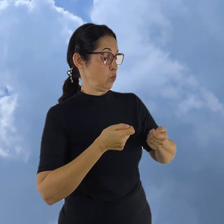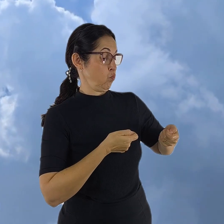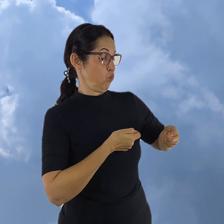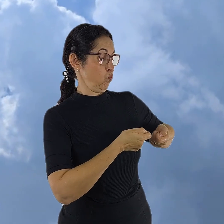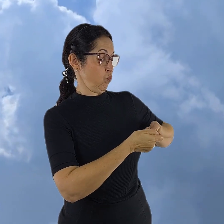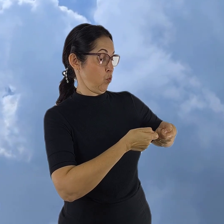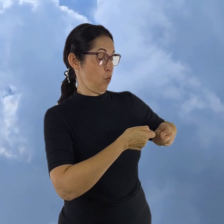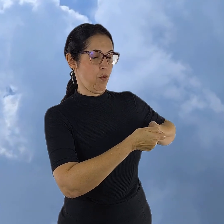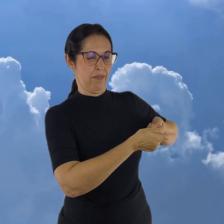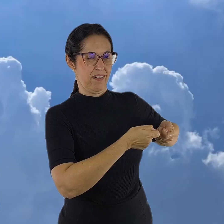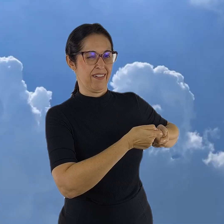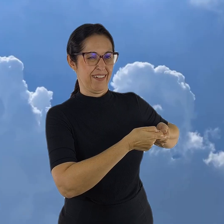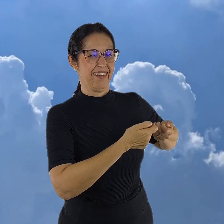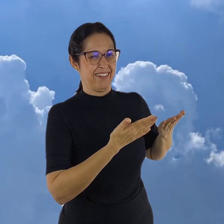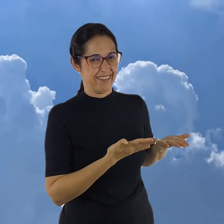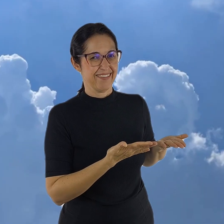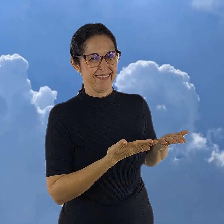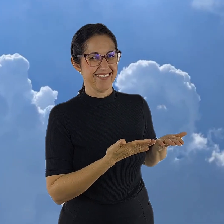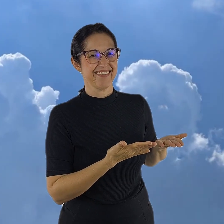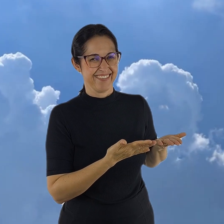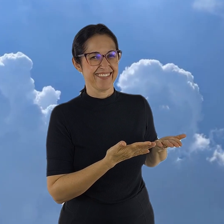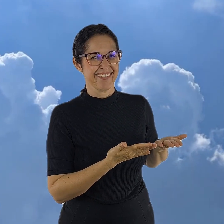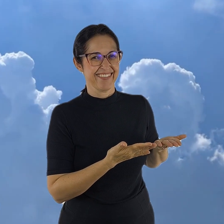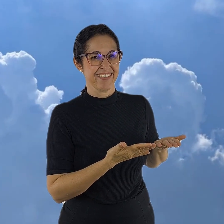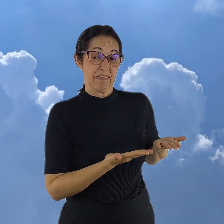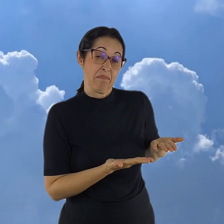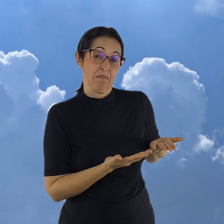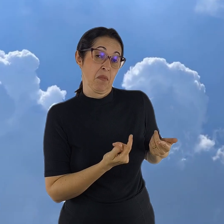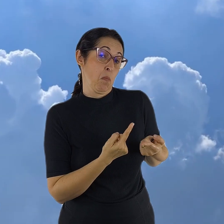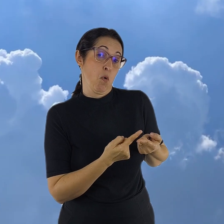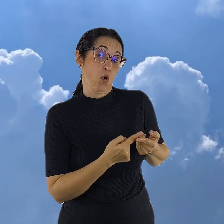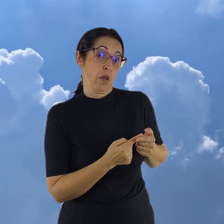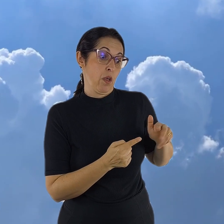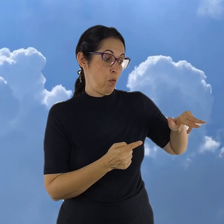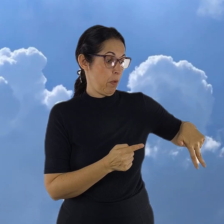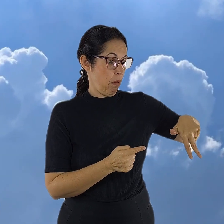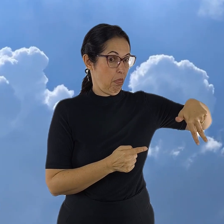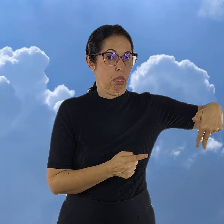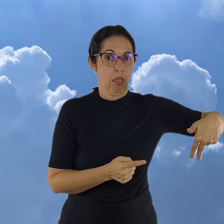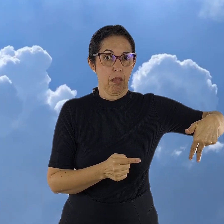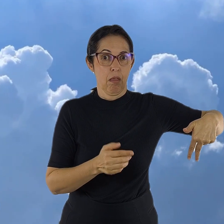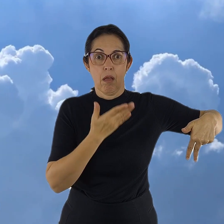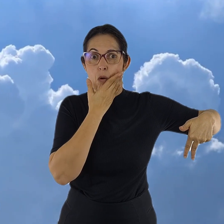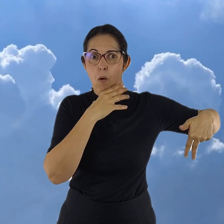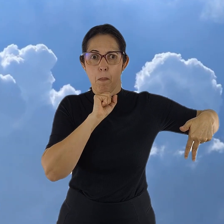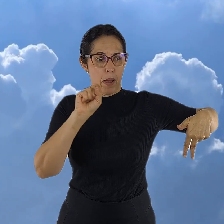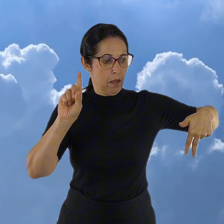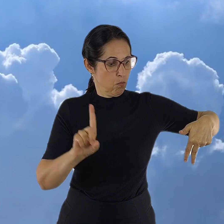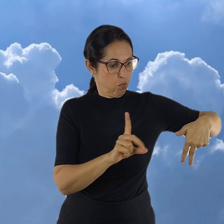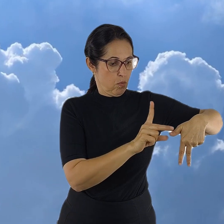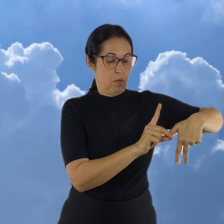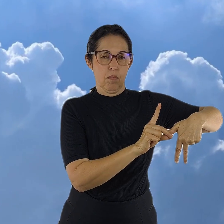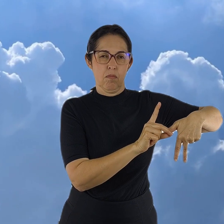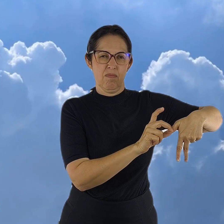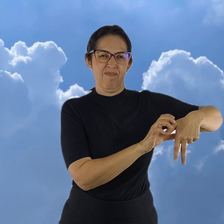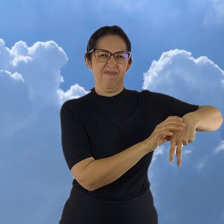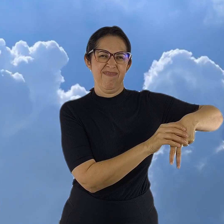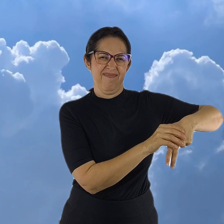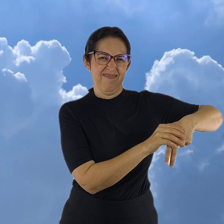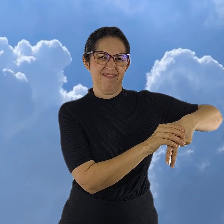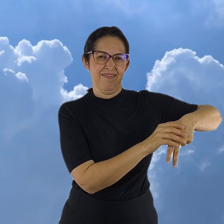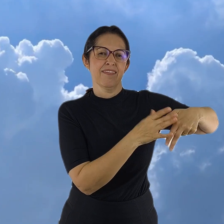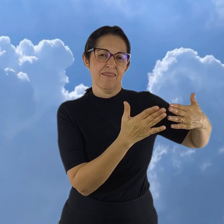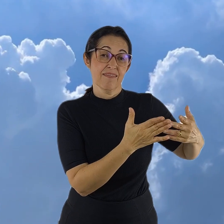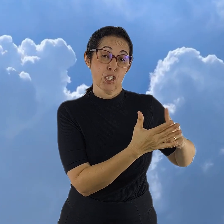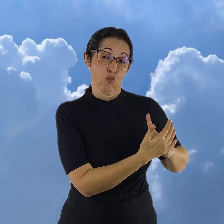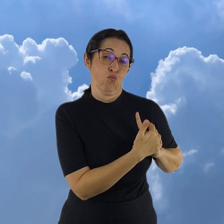Porque enquanto ainda era pequeno, ele podia controlar o menino, ele tinha uma situação, ele tinha como controlar a situação.